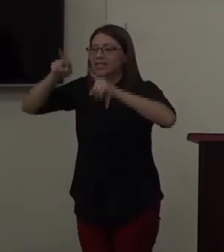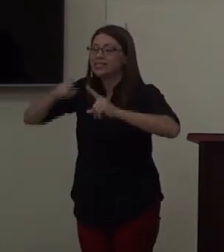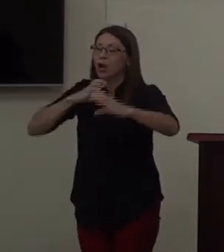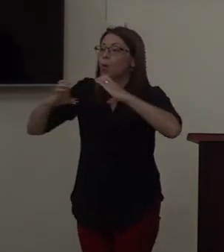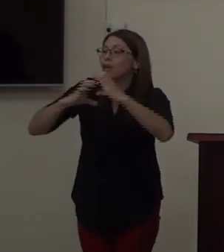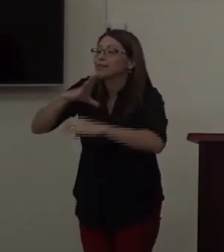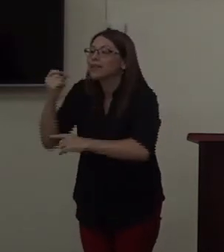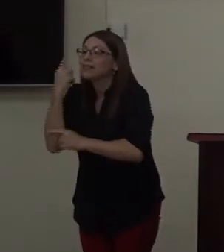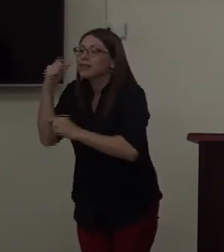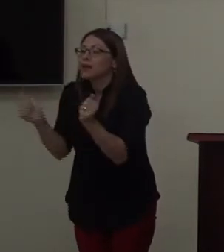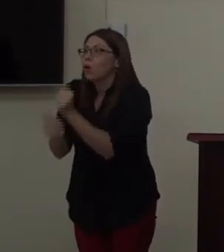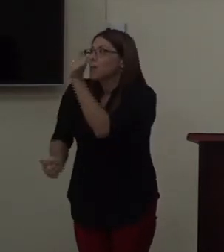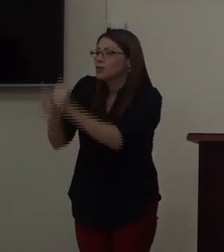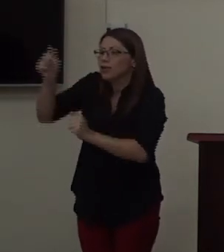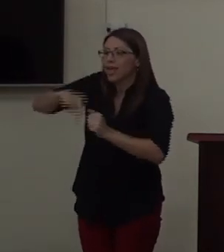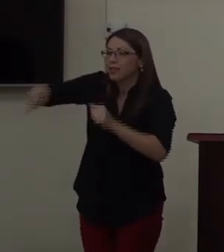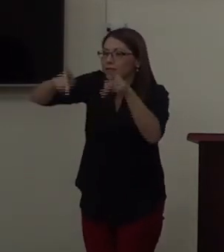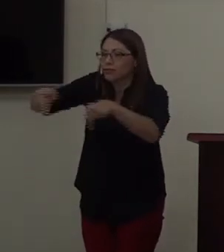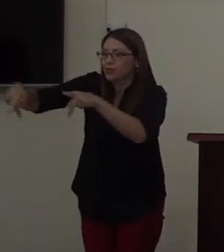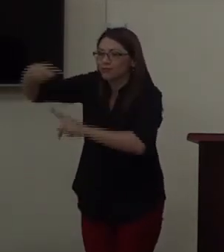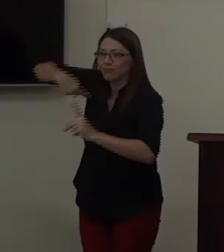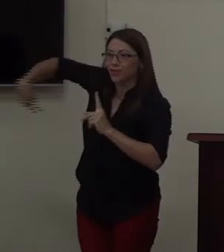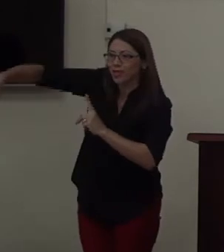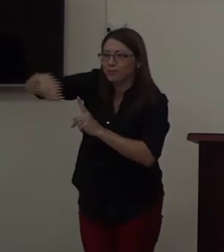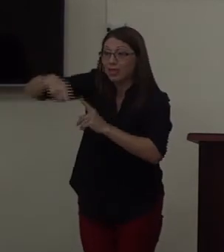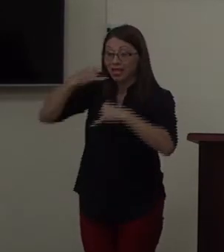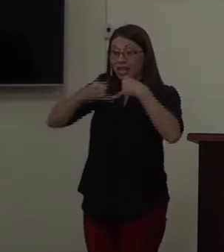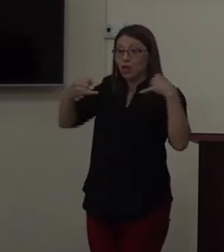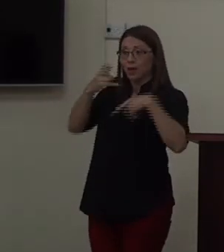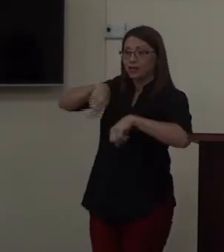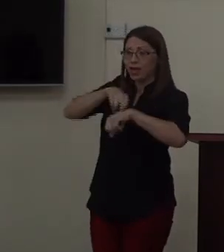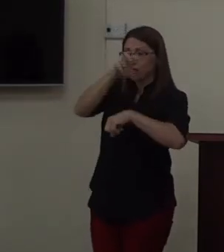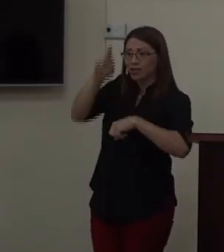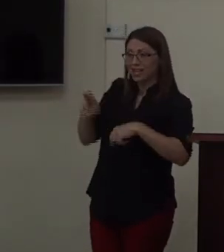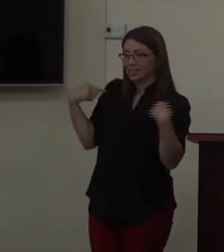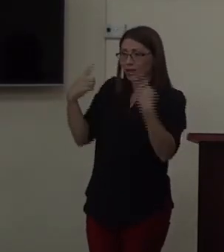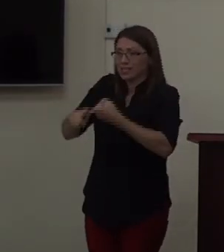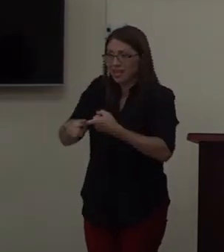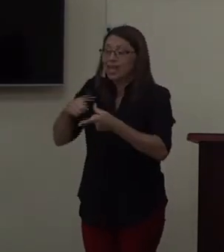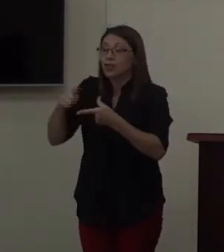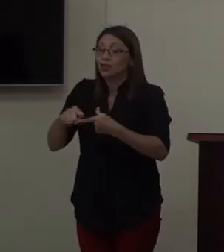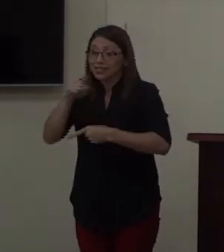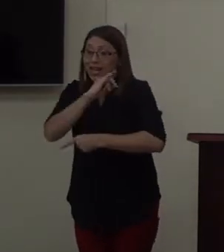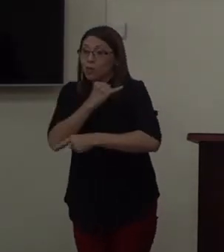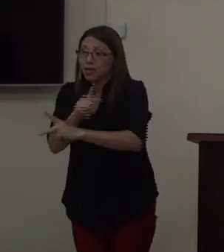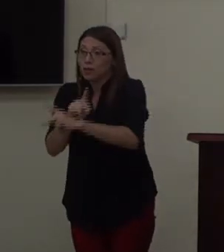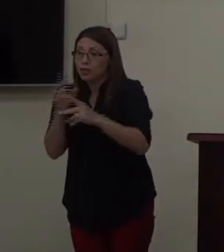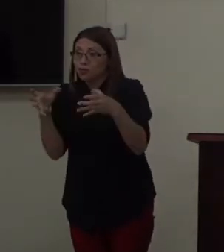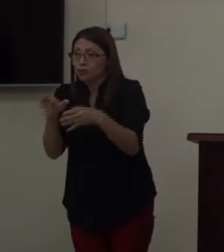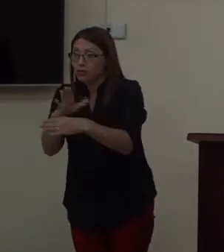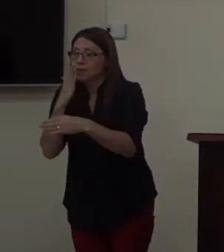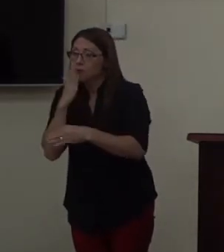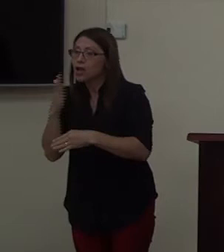con la mayoría de los hombres que lo rodean. Y siendo el idioma nacional de Costa Rica el castellano, la Junta considera también de suma importancia la